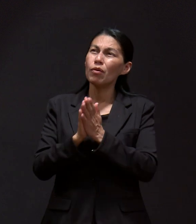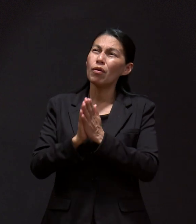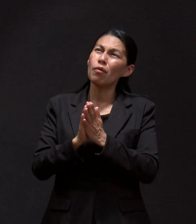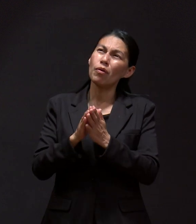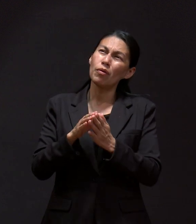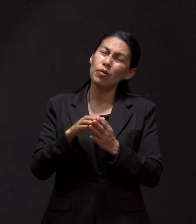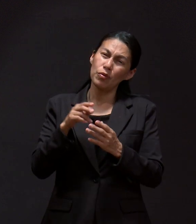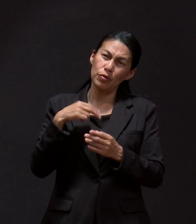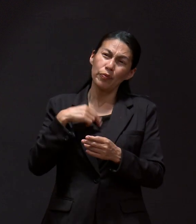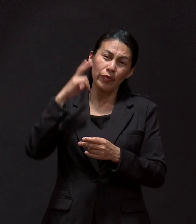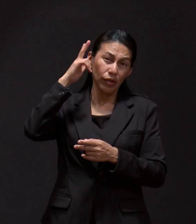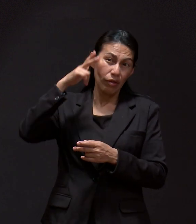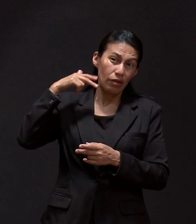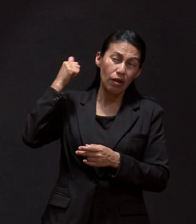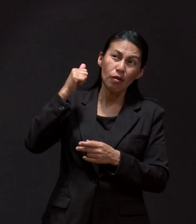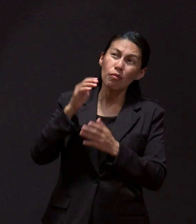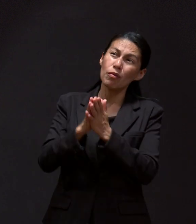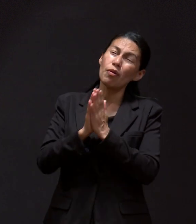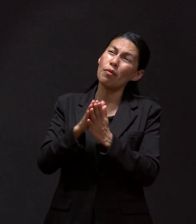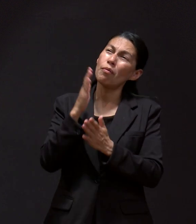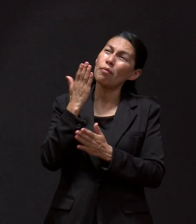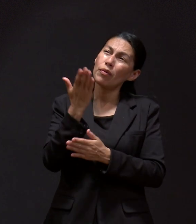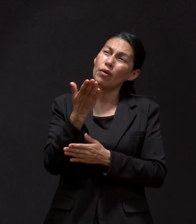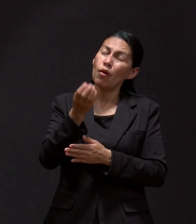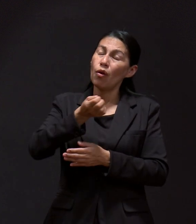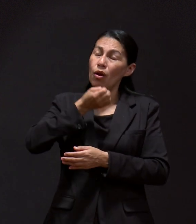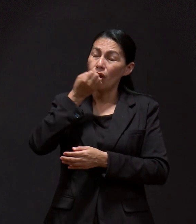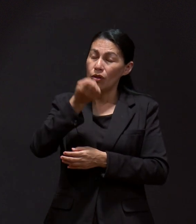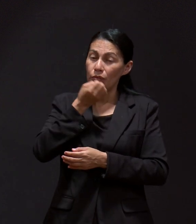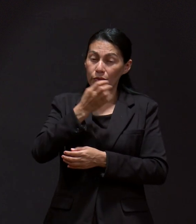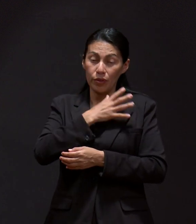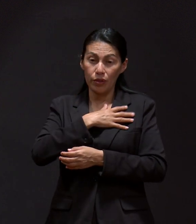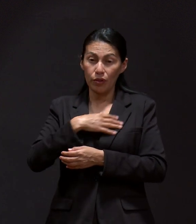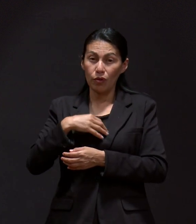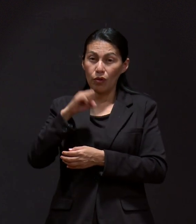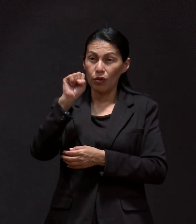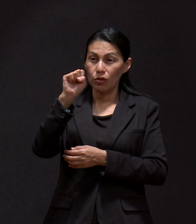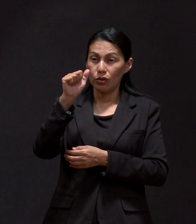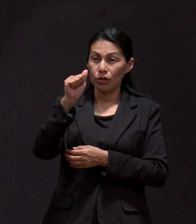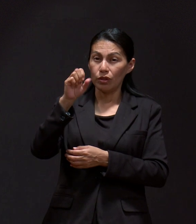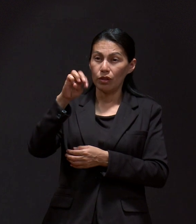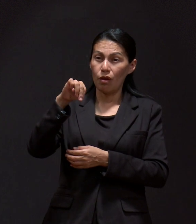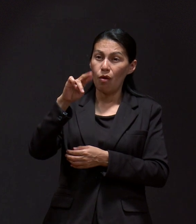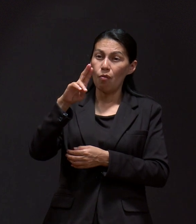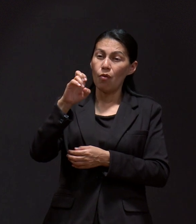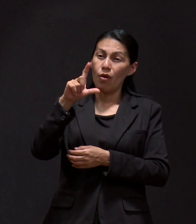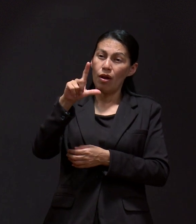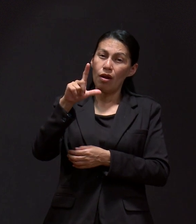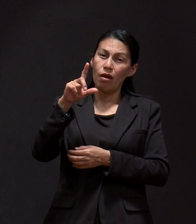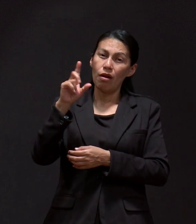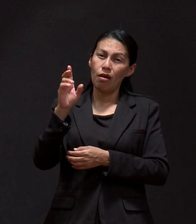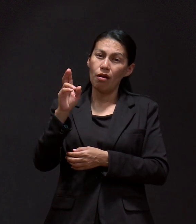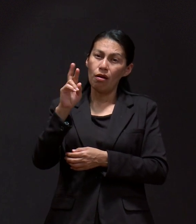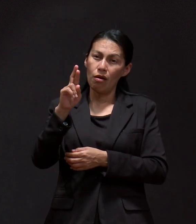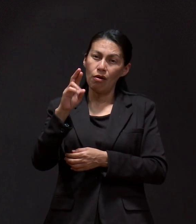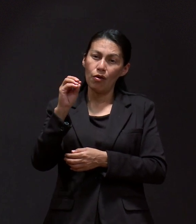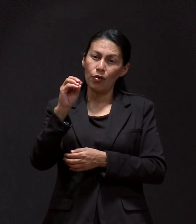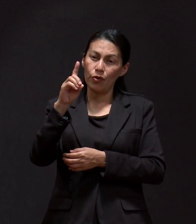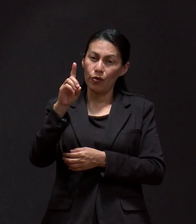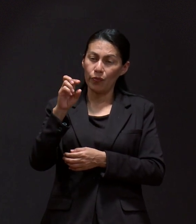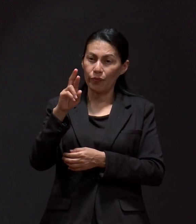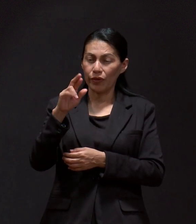favor oración intercesora por mi hijo samuel rodríguez hernández tiene 29 años